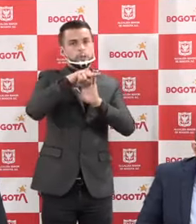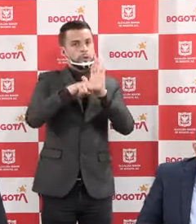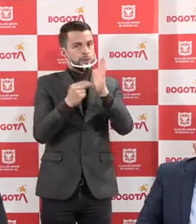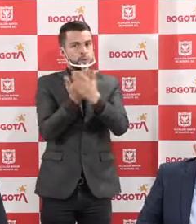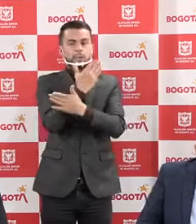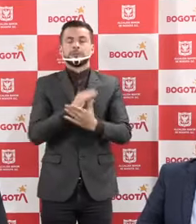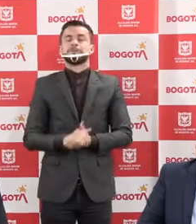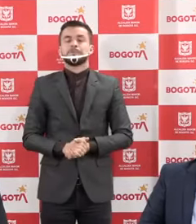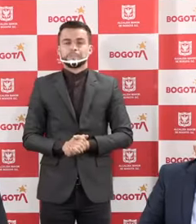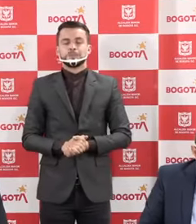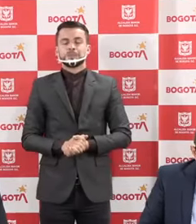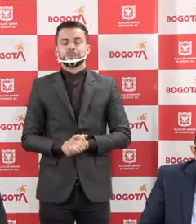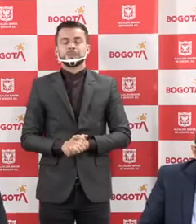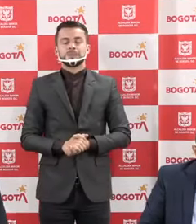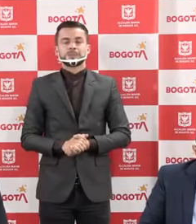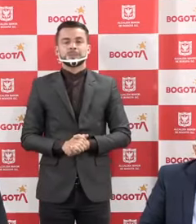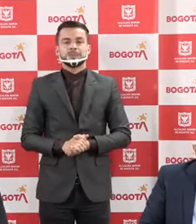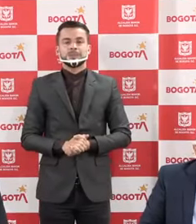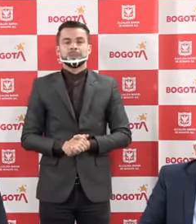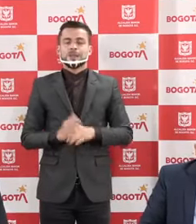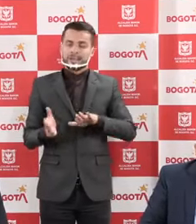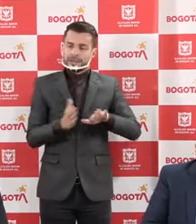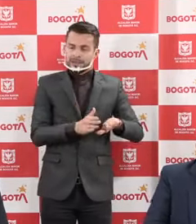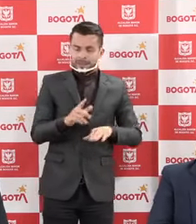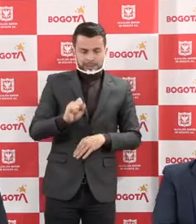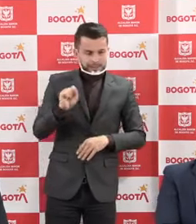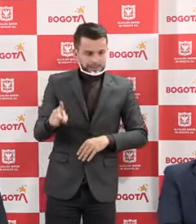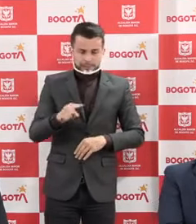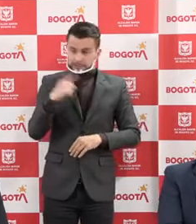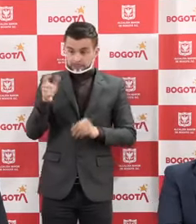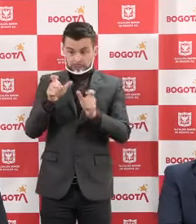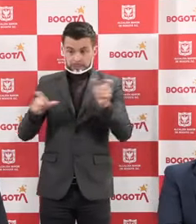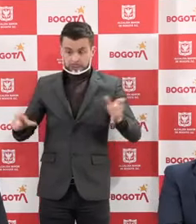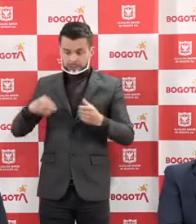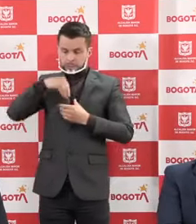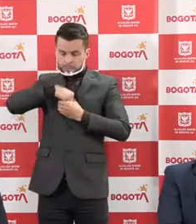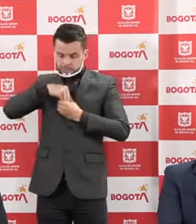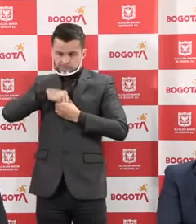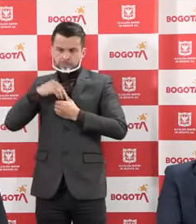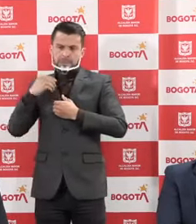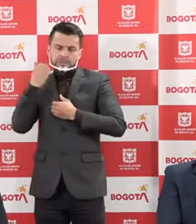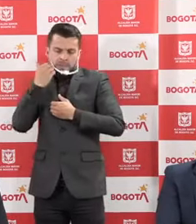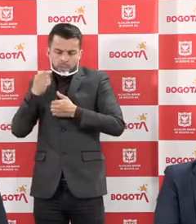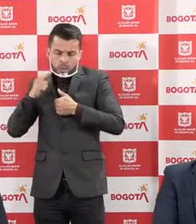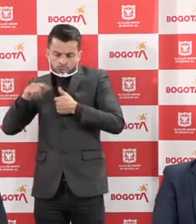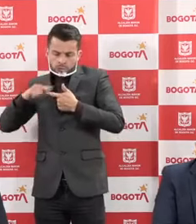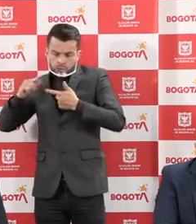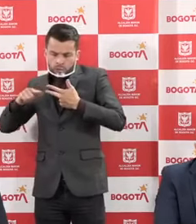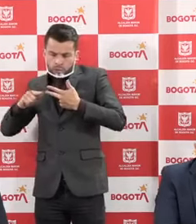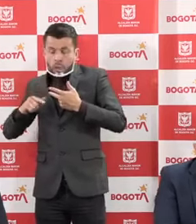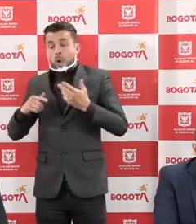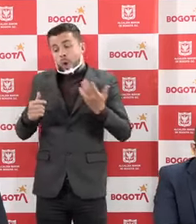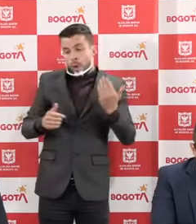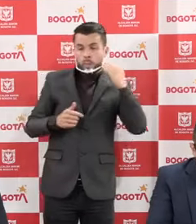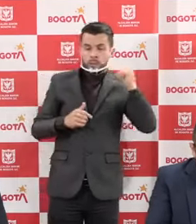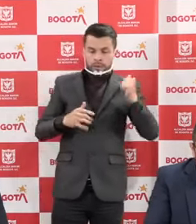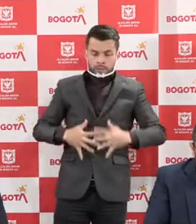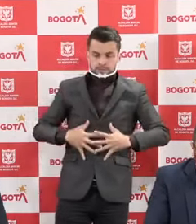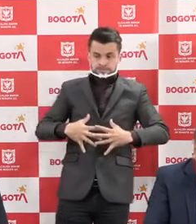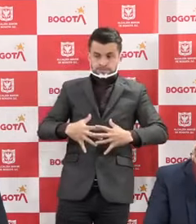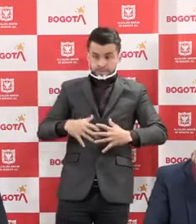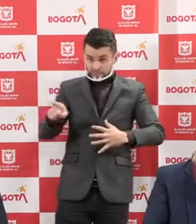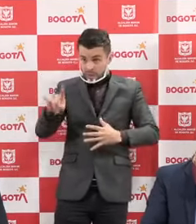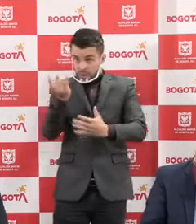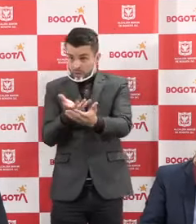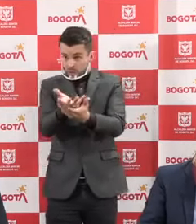sociales la gente con comorbilidades y también mujeres embarazadas se les recomienda continuar en casa hay